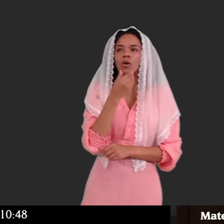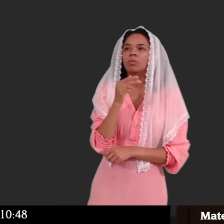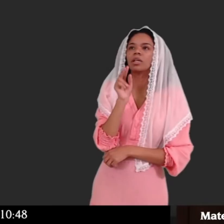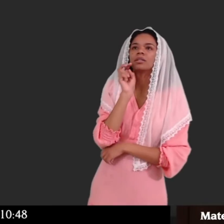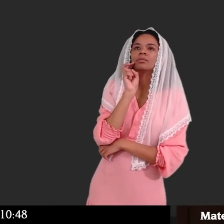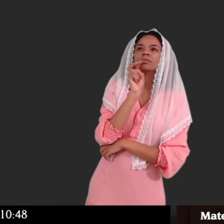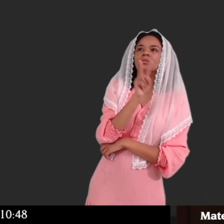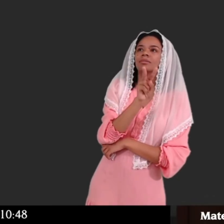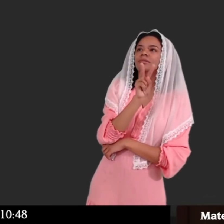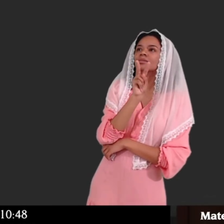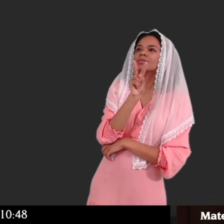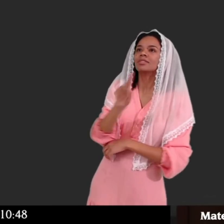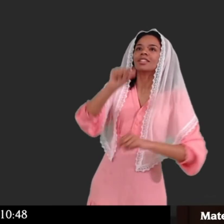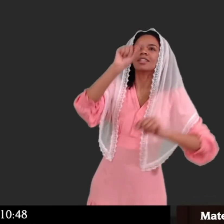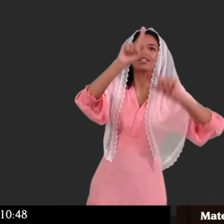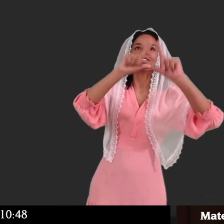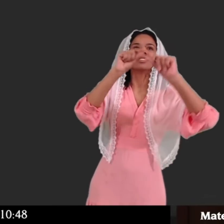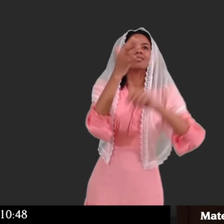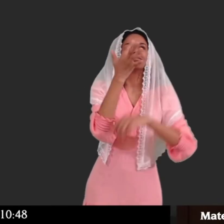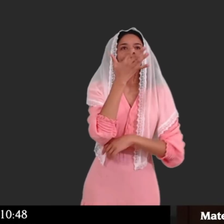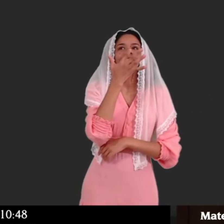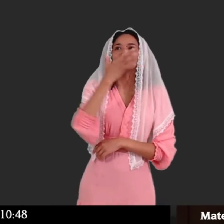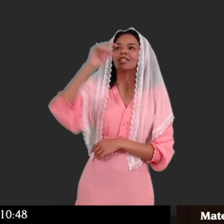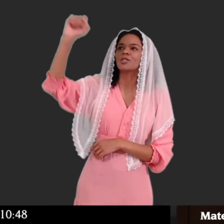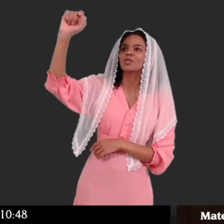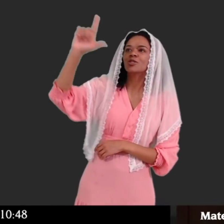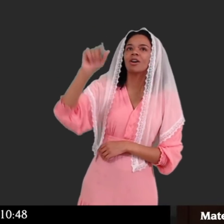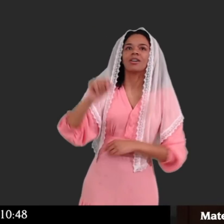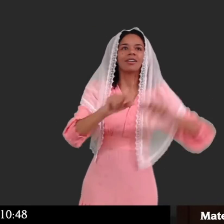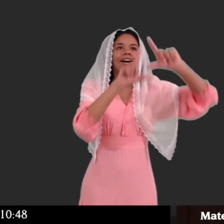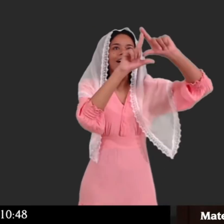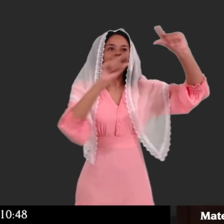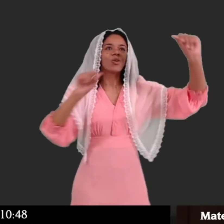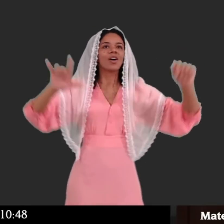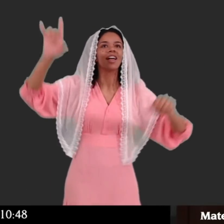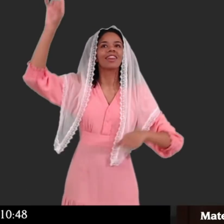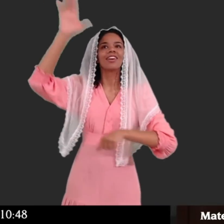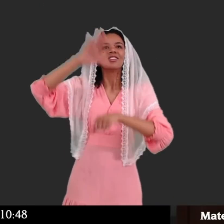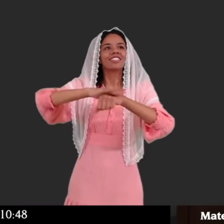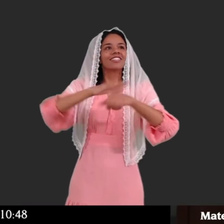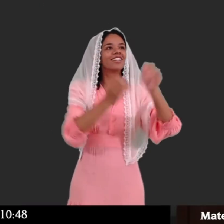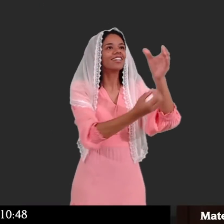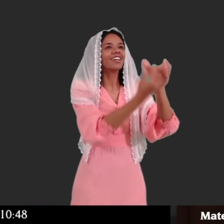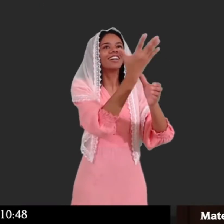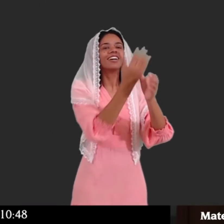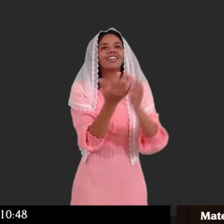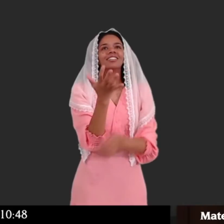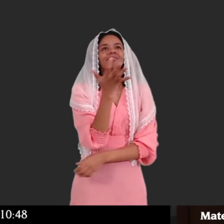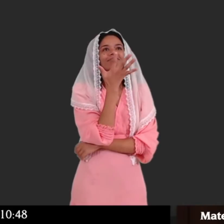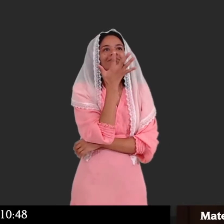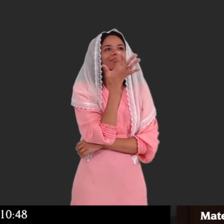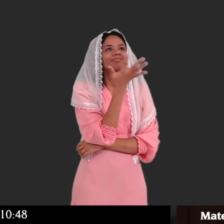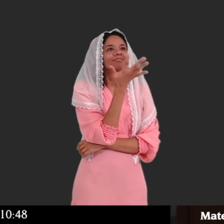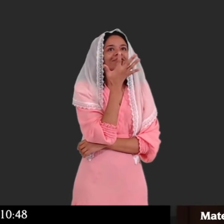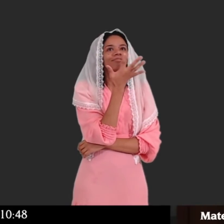ele falava: olha as estrelas, o sol, a lua, foi meu Deus que fez tudo isso aí. Eu adoro o